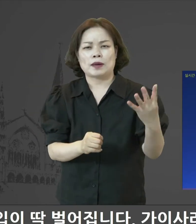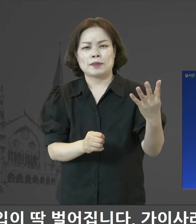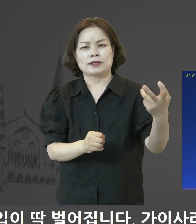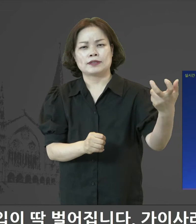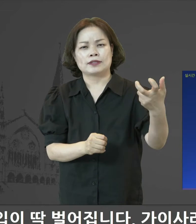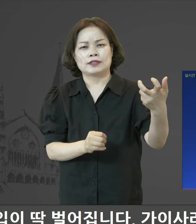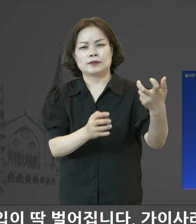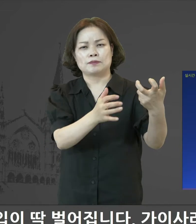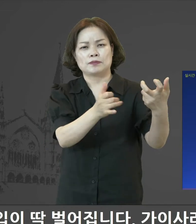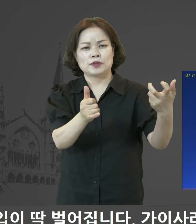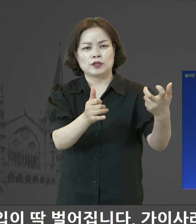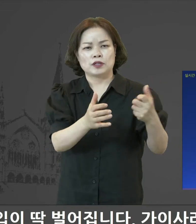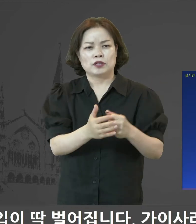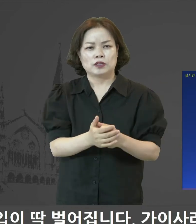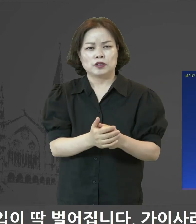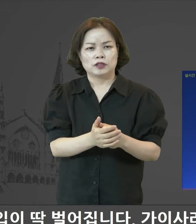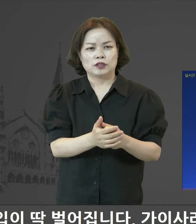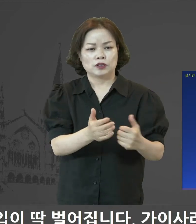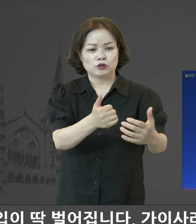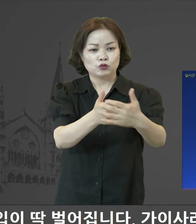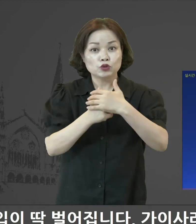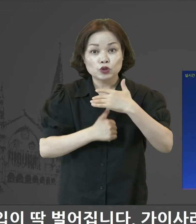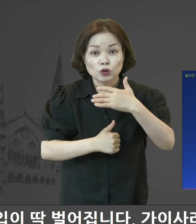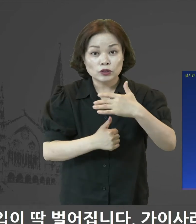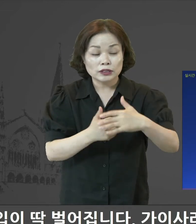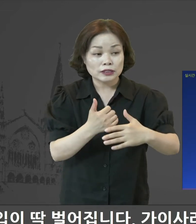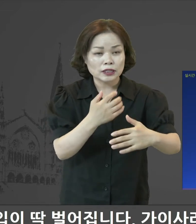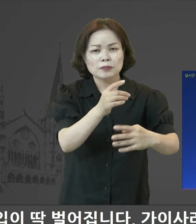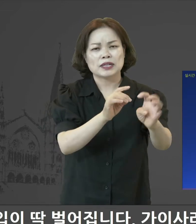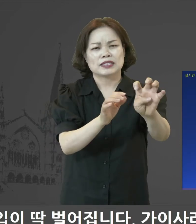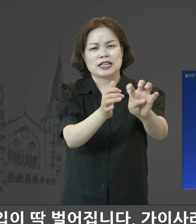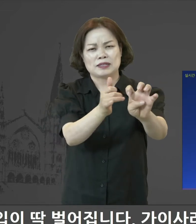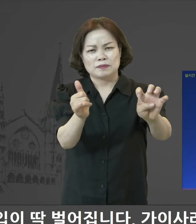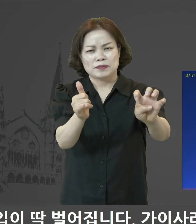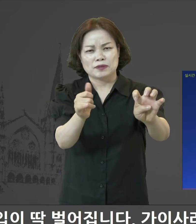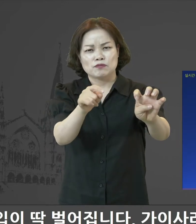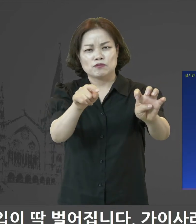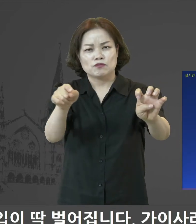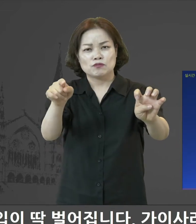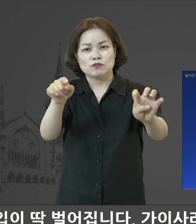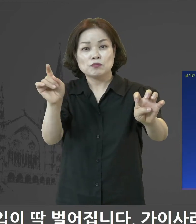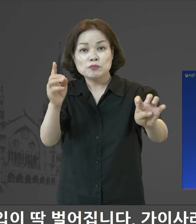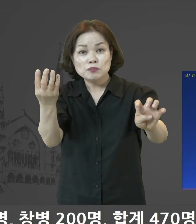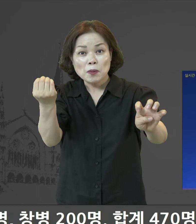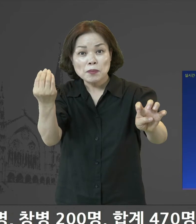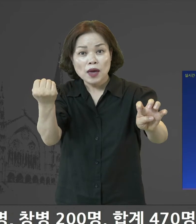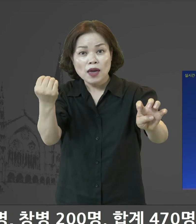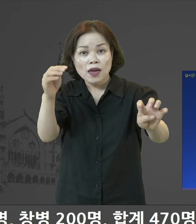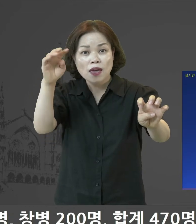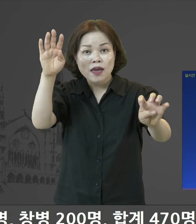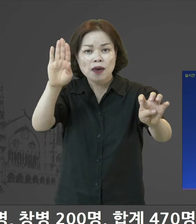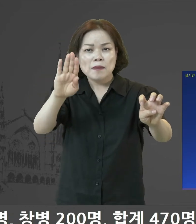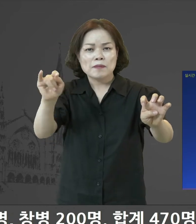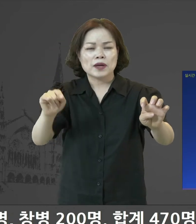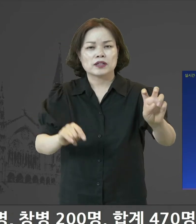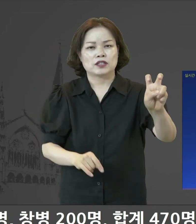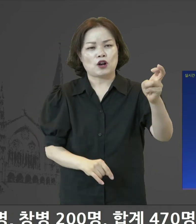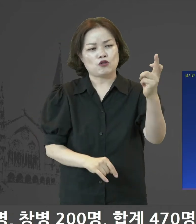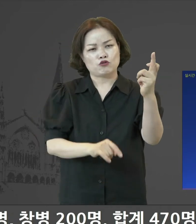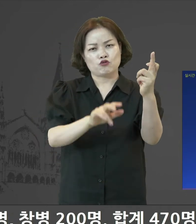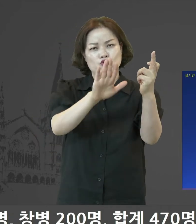470명. 죽이려는 자객단 몇 명? 40명 플러스 몇 배? 약